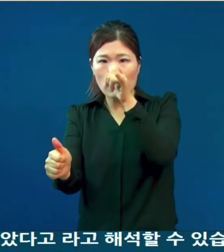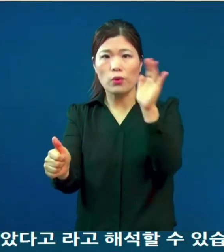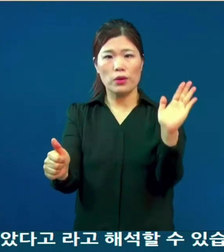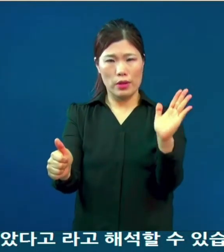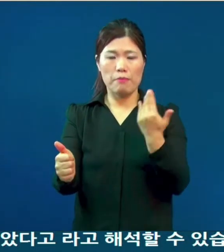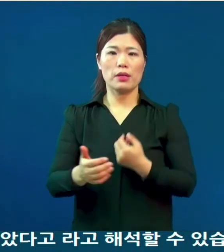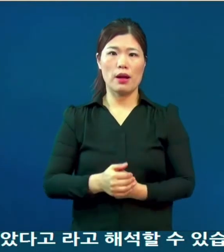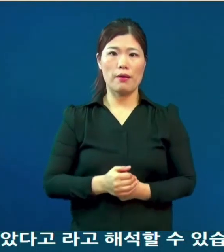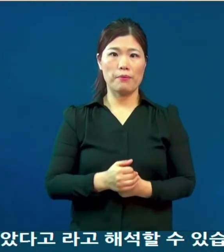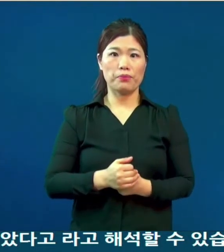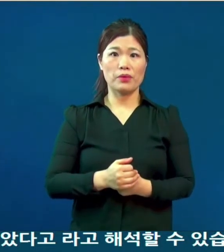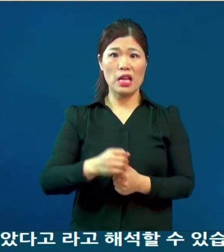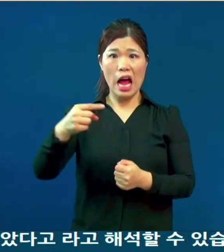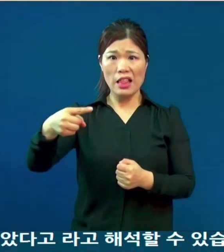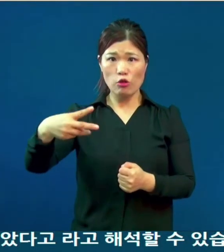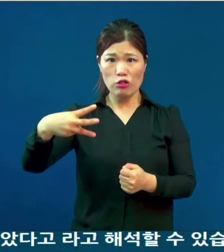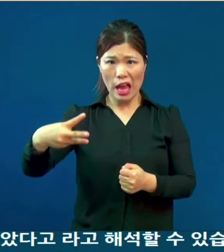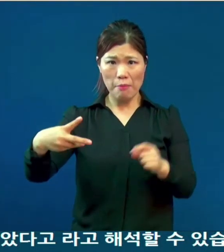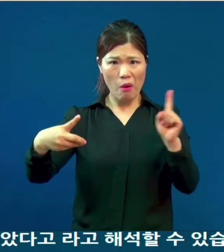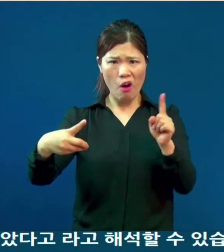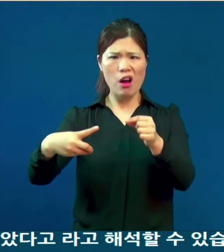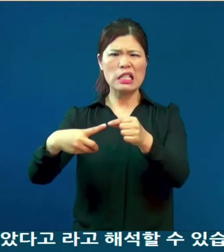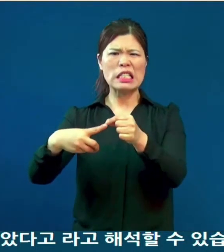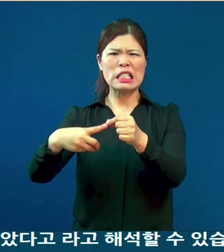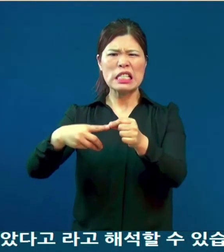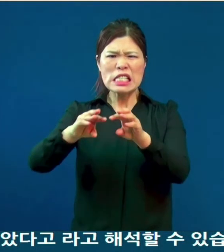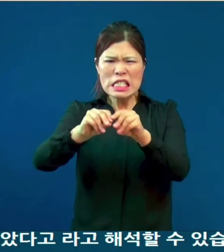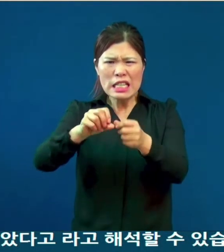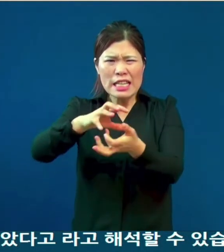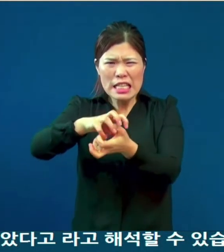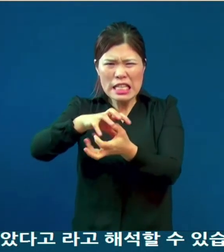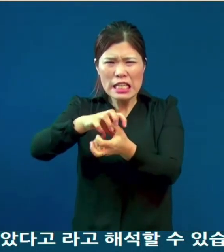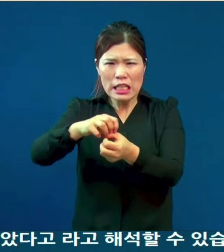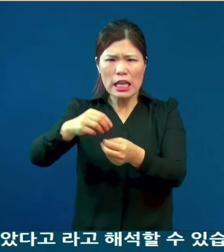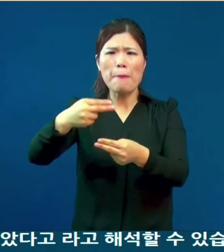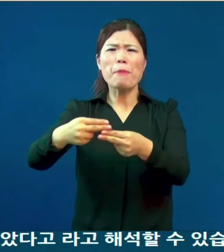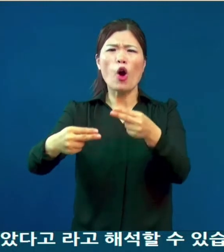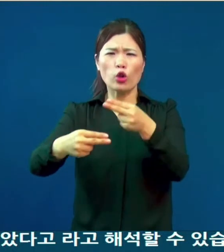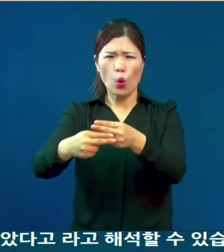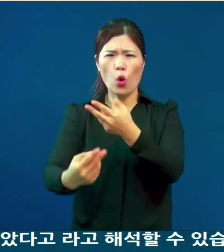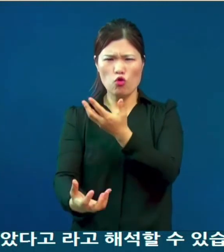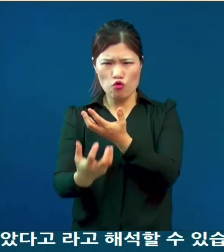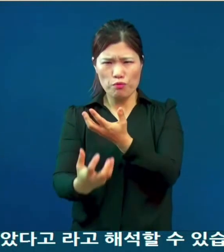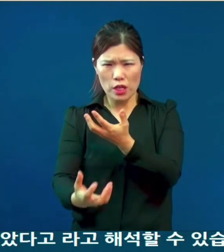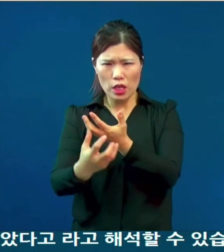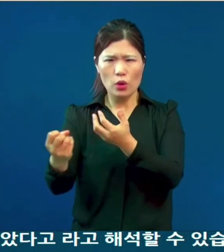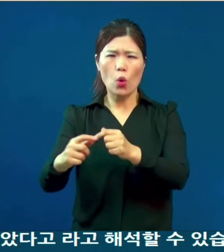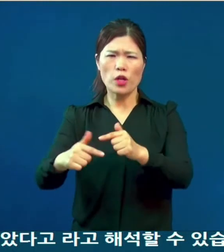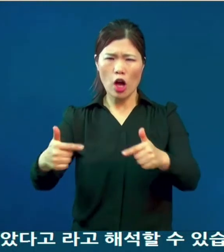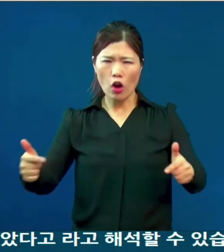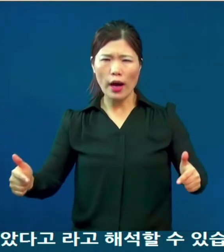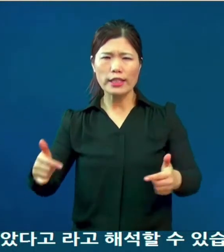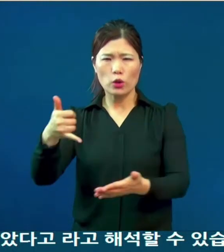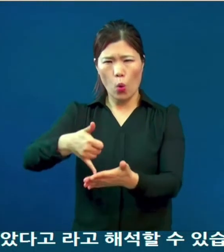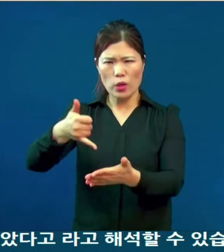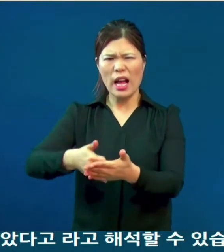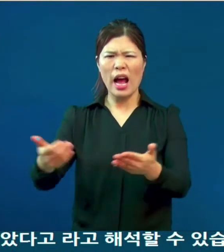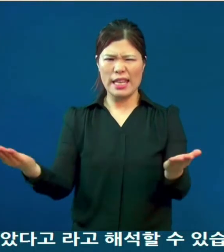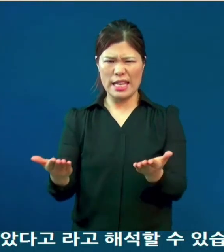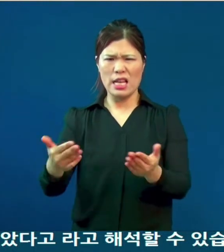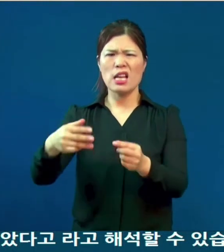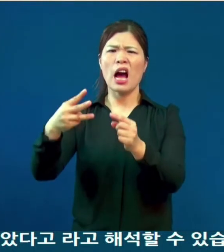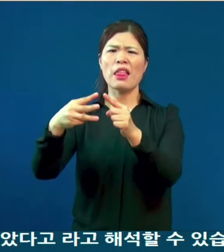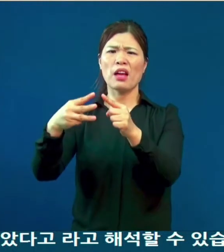노동 세 가지죠. 흙리기기와 벽돌 굽기와 여러 가지 농사의 일입니다.